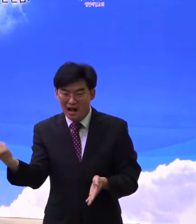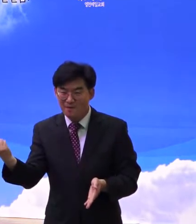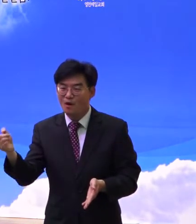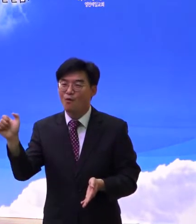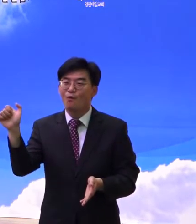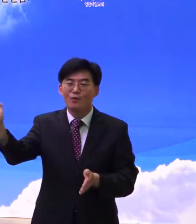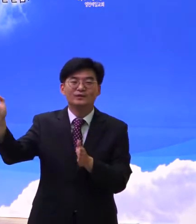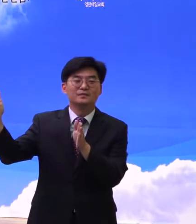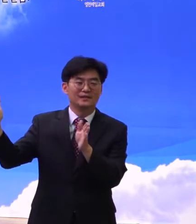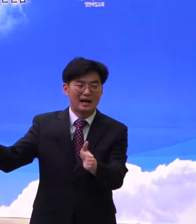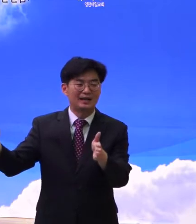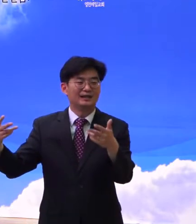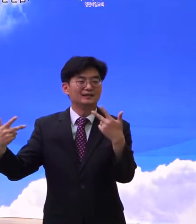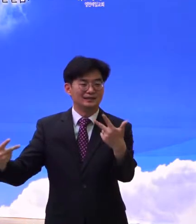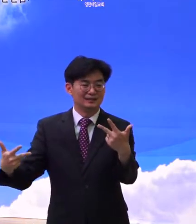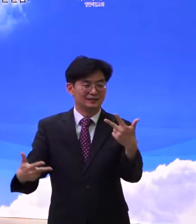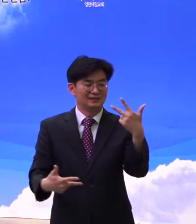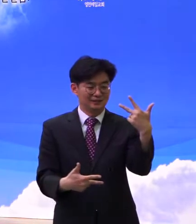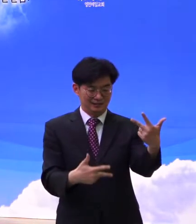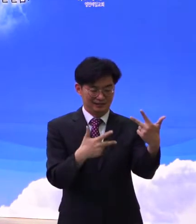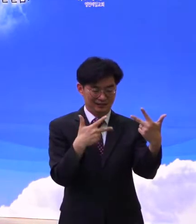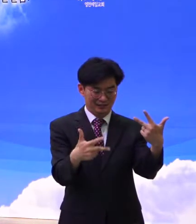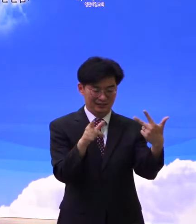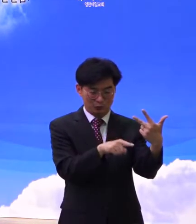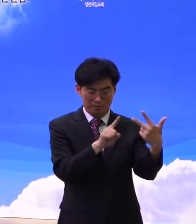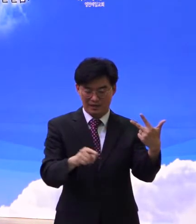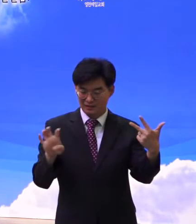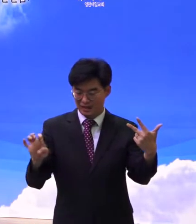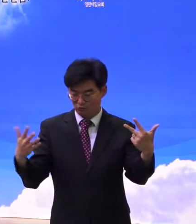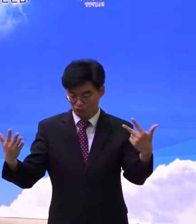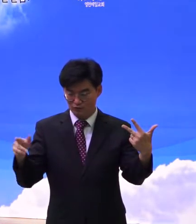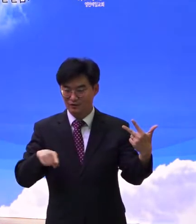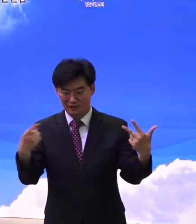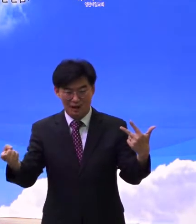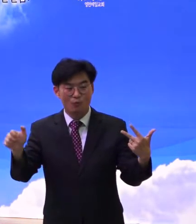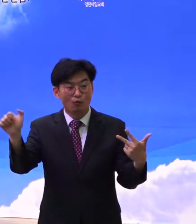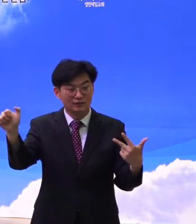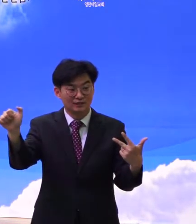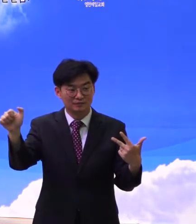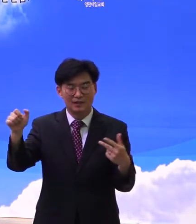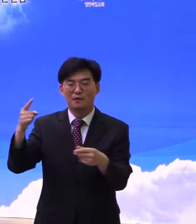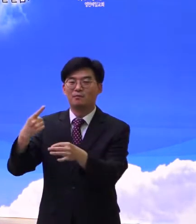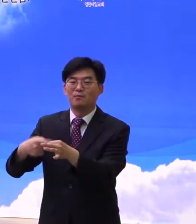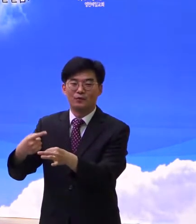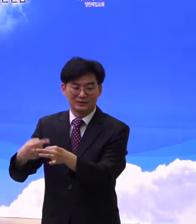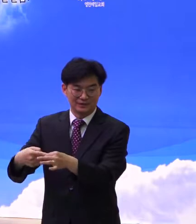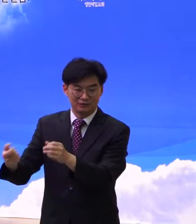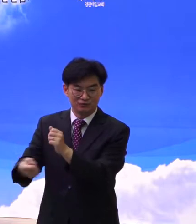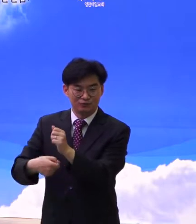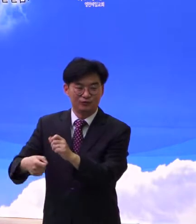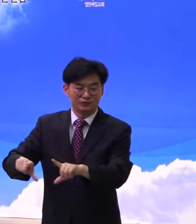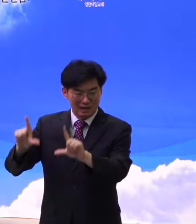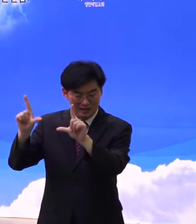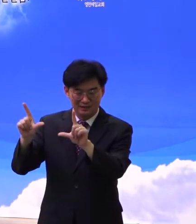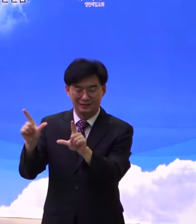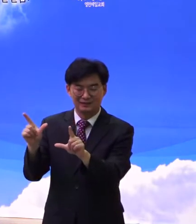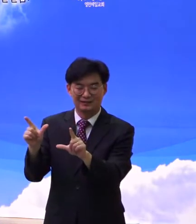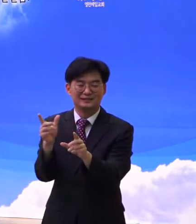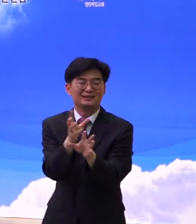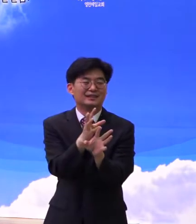되는 날이 7.7절, 두 번째 하나님께 나오라고 했던 때죠. 7.7절 혹은 맥추절, 오순절이라고도 하는데 그런 절기가